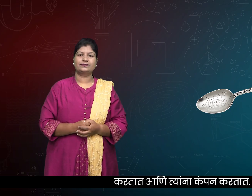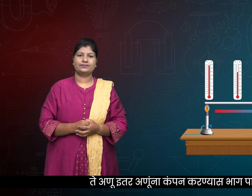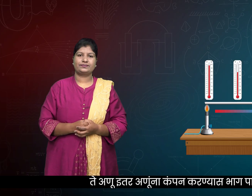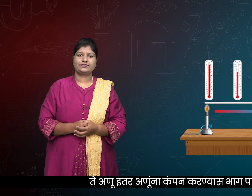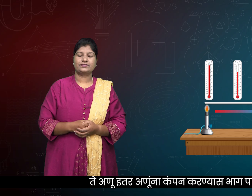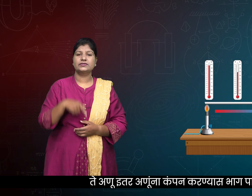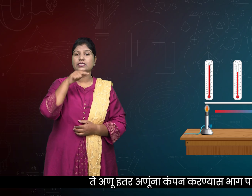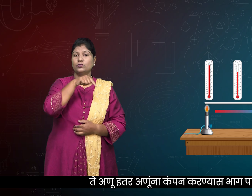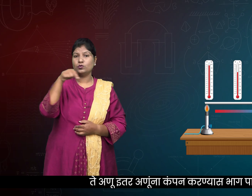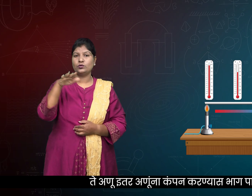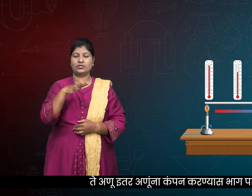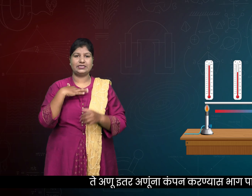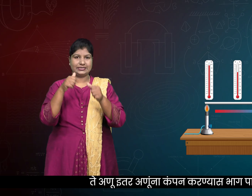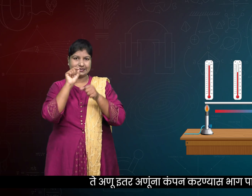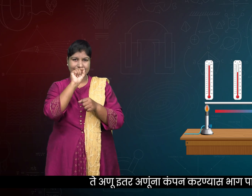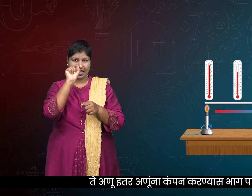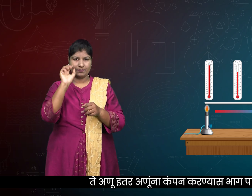ते अणू इतर अणूंना कंपन करण्यास भाग पाडतात